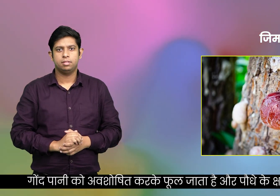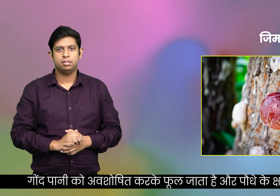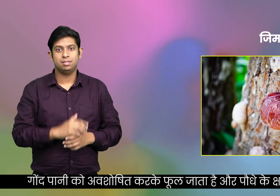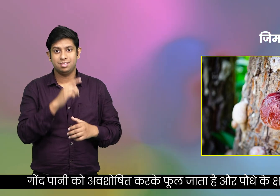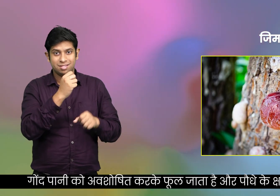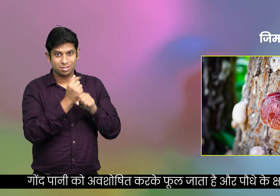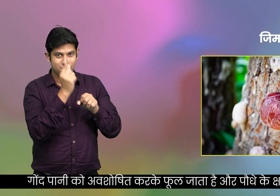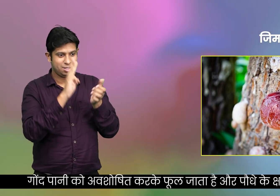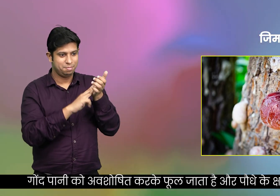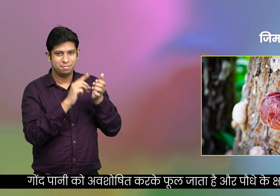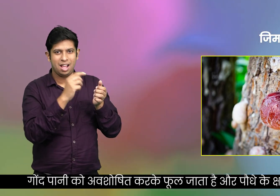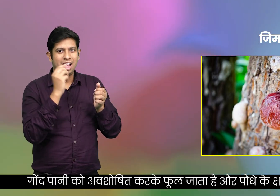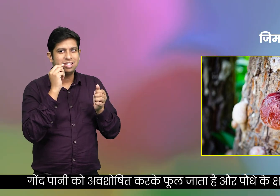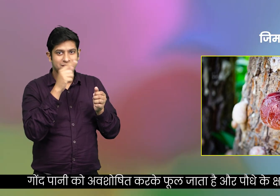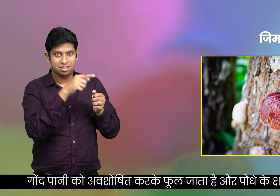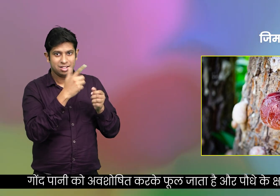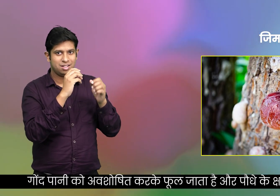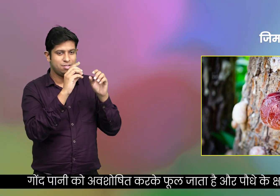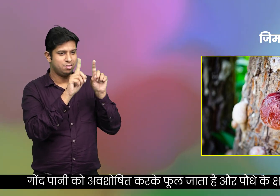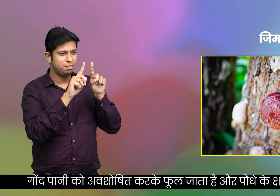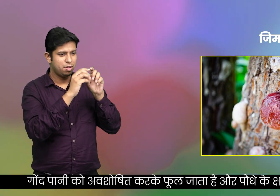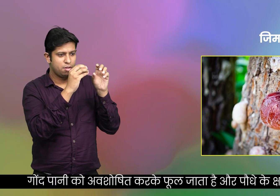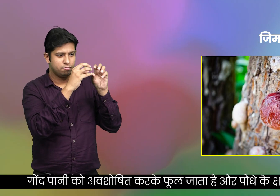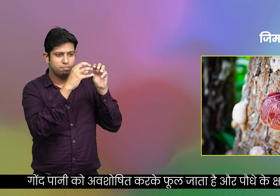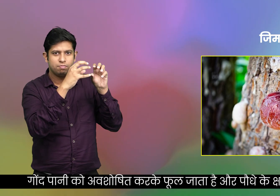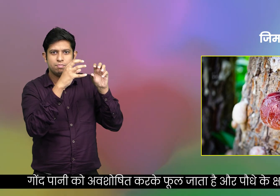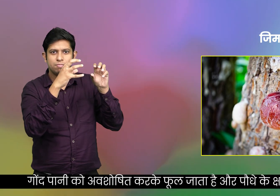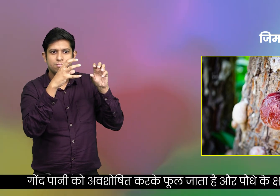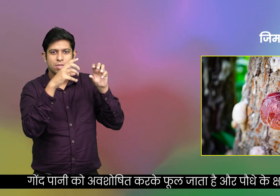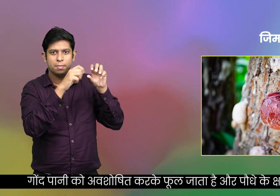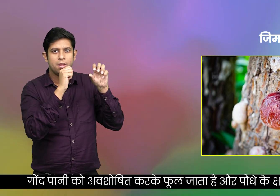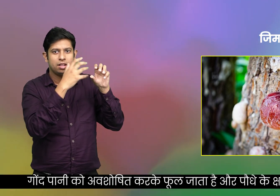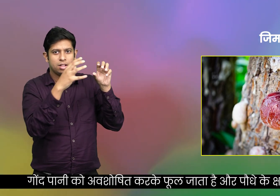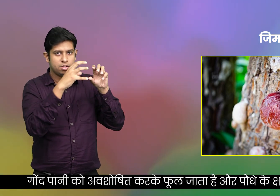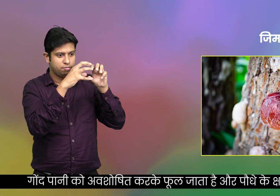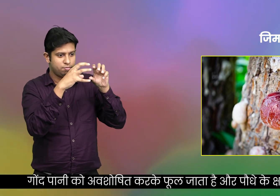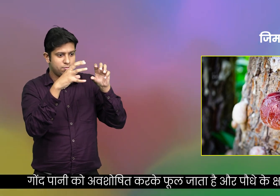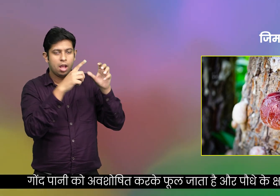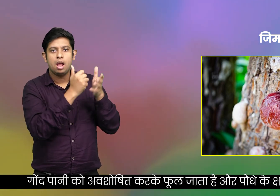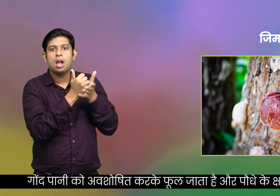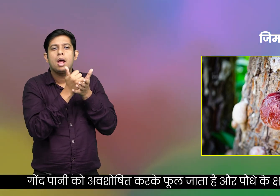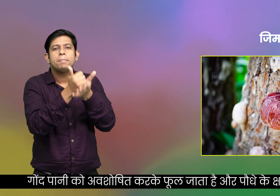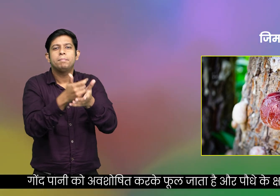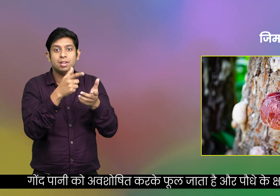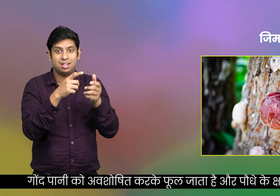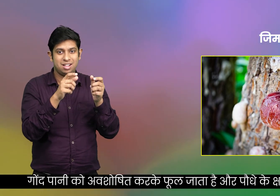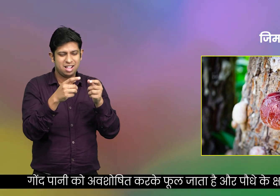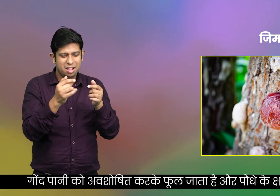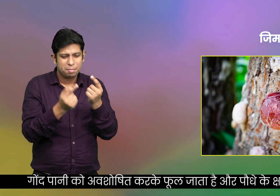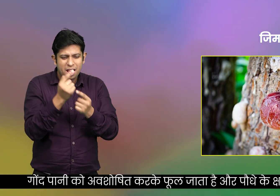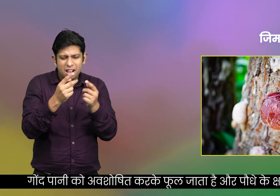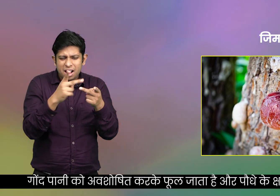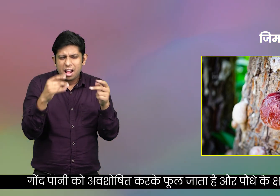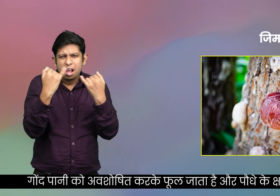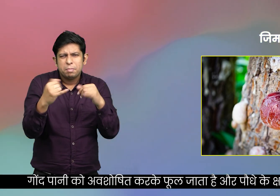गोंद पानी को अवशोषित करके फूल जाता है और पौधे के क्षतिग्रस्त हिस्सों